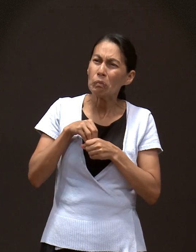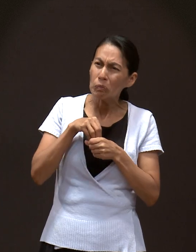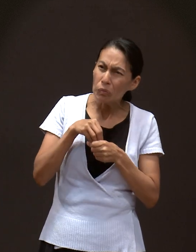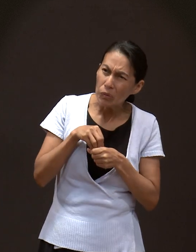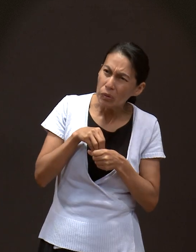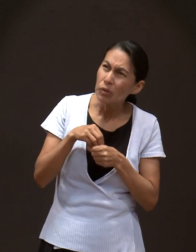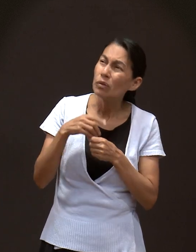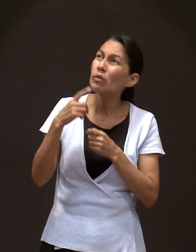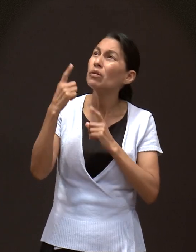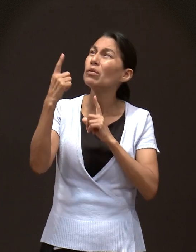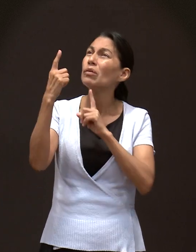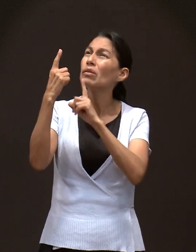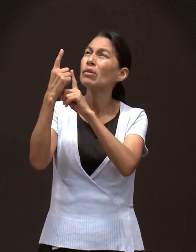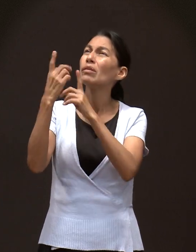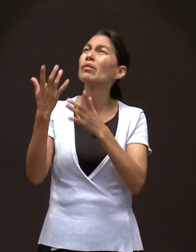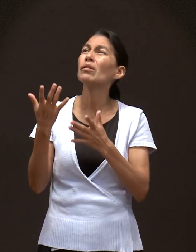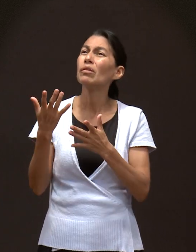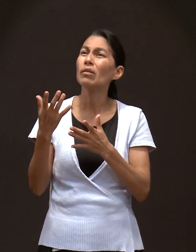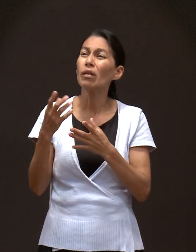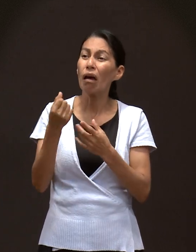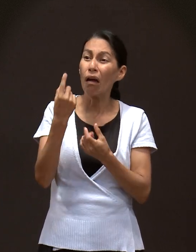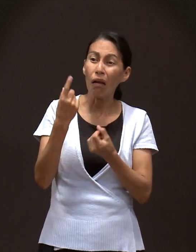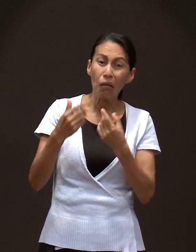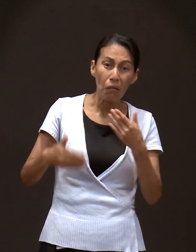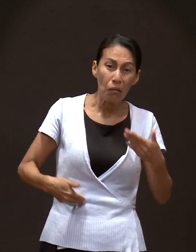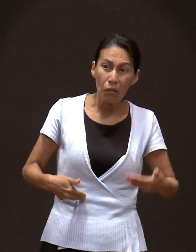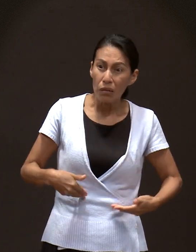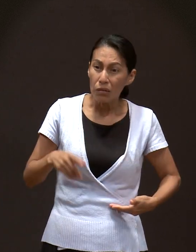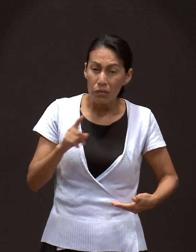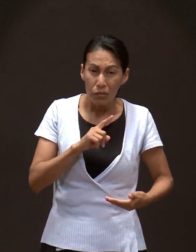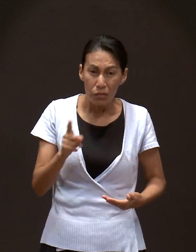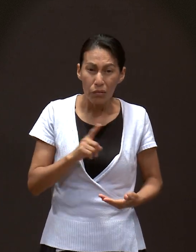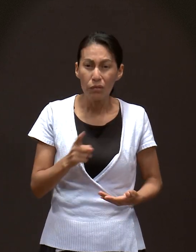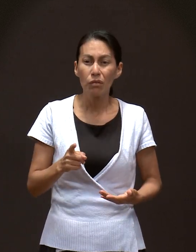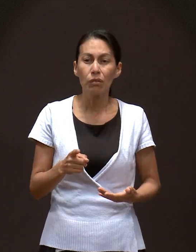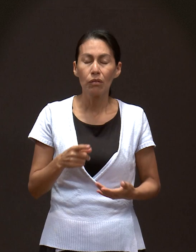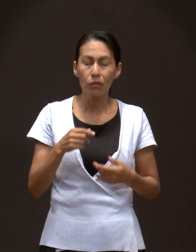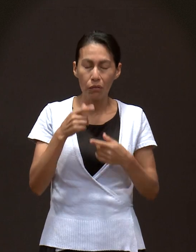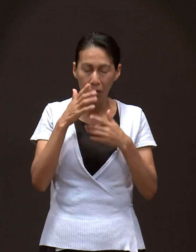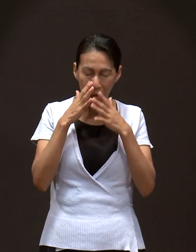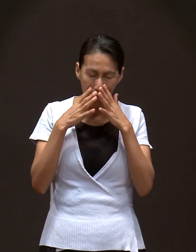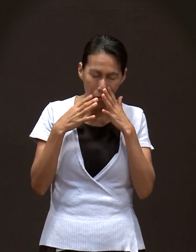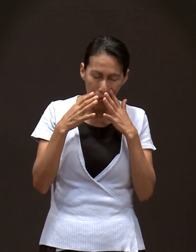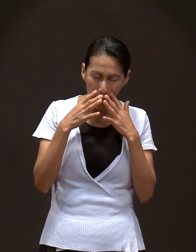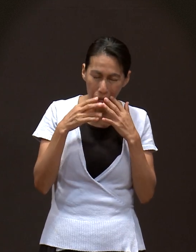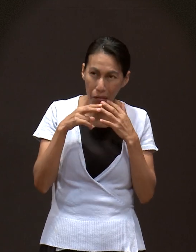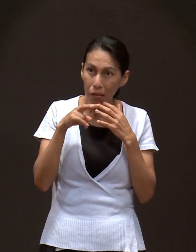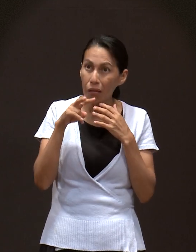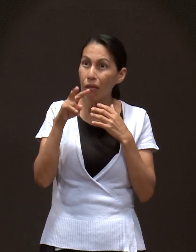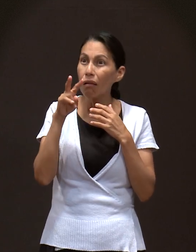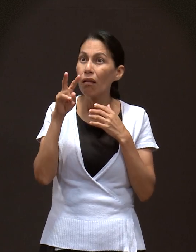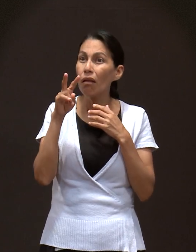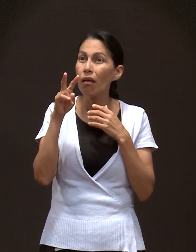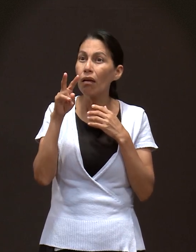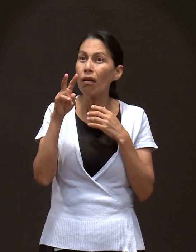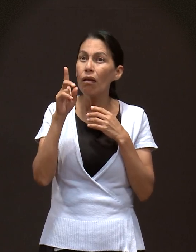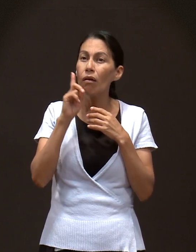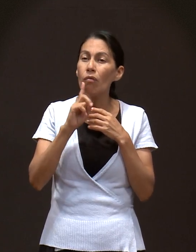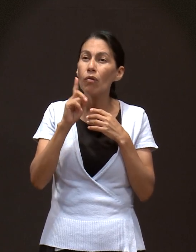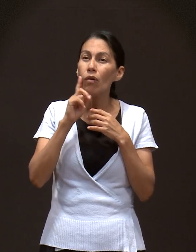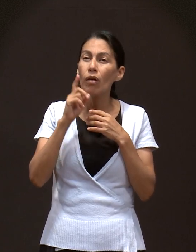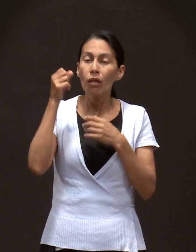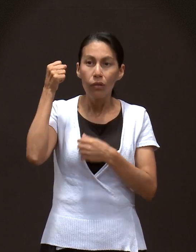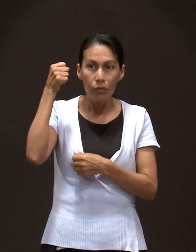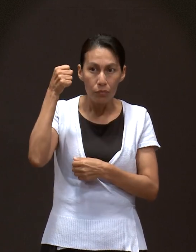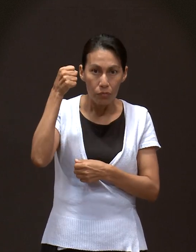Estoy en mi momento privado. No quiero que nadie me moleste. Y en eso levanto mi mirada entre lágrimas y veo a una